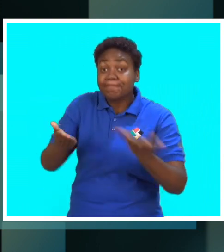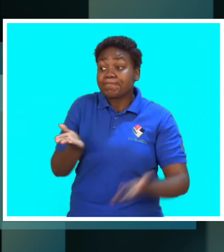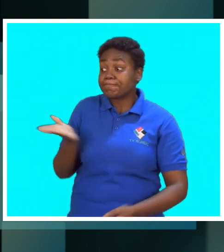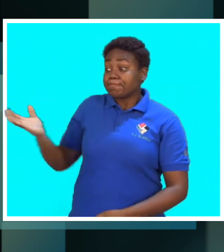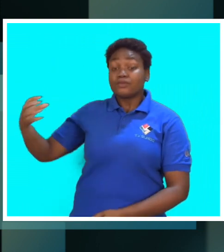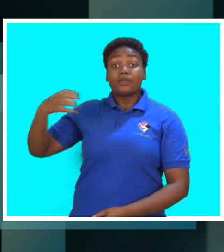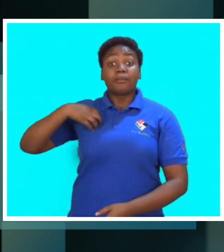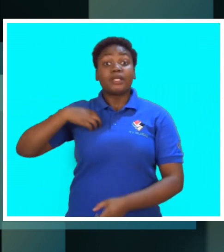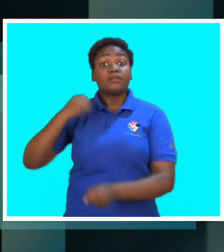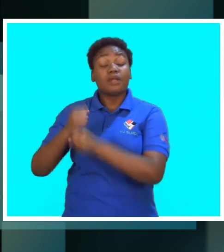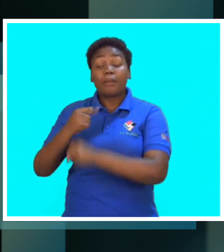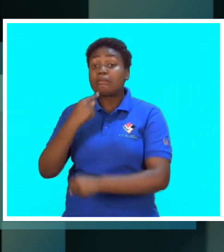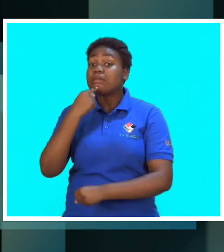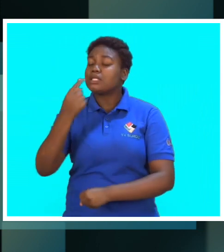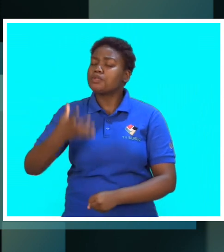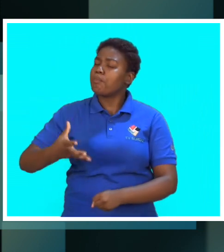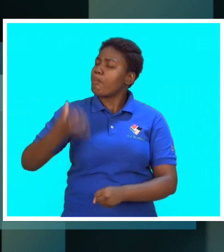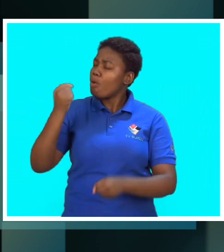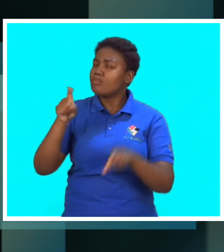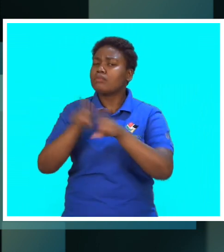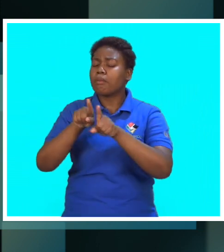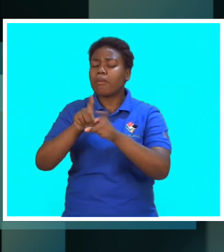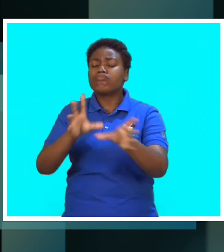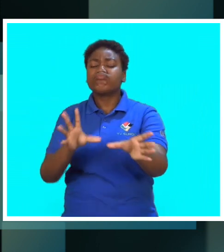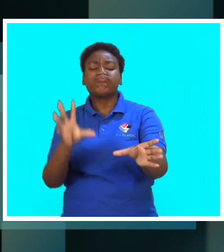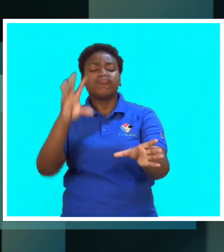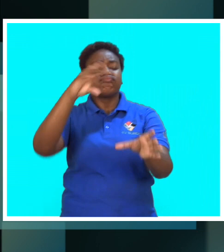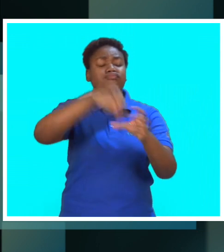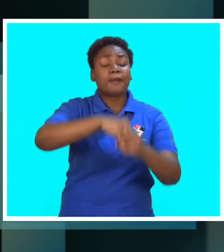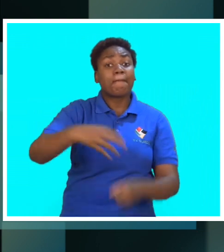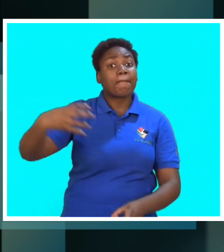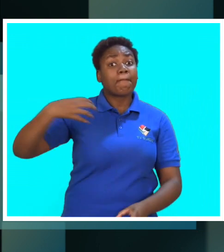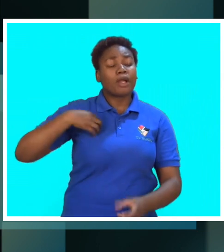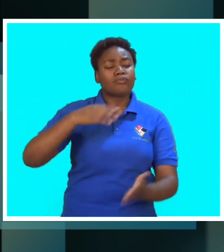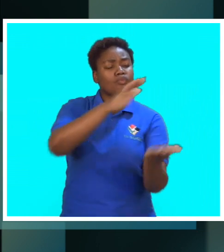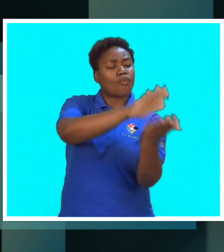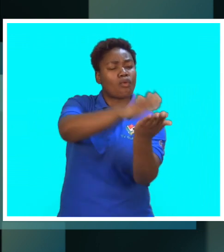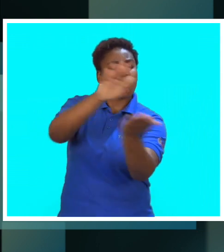da exclusão do acesso a serviços naquele ministério.